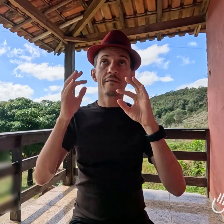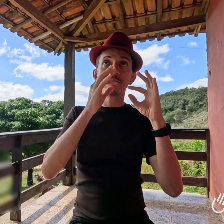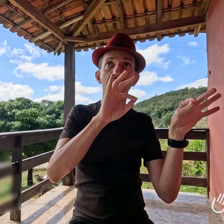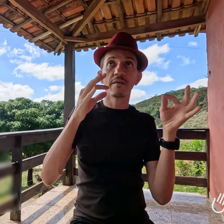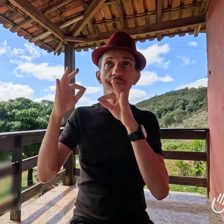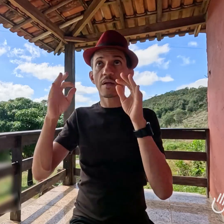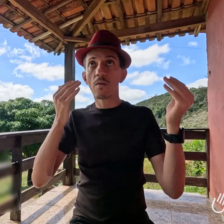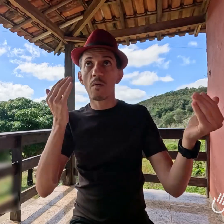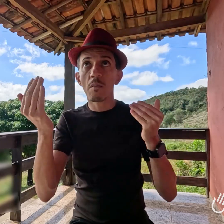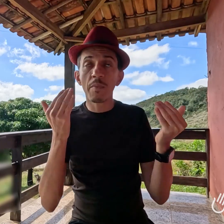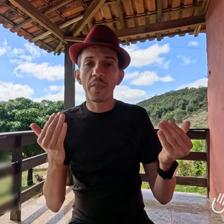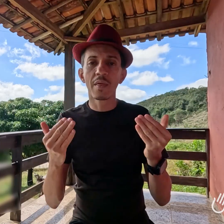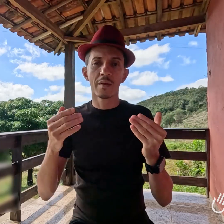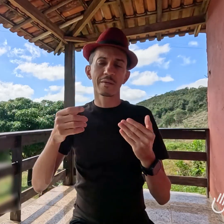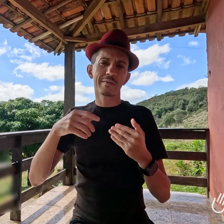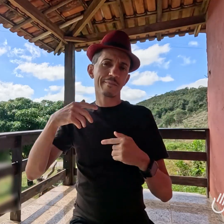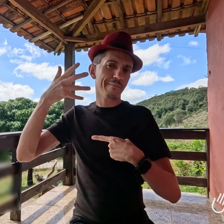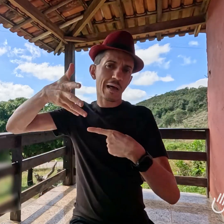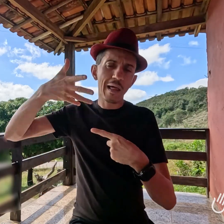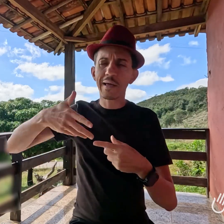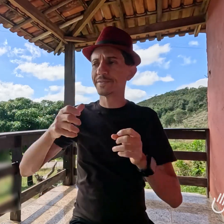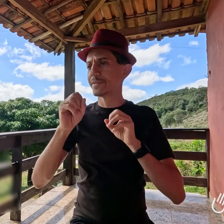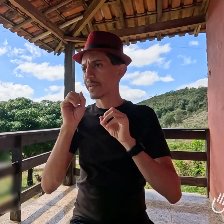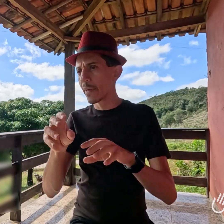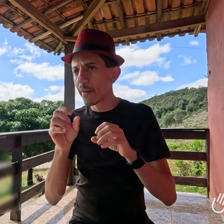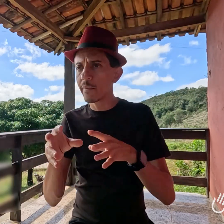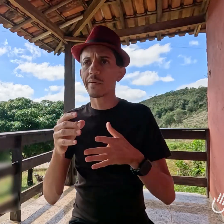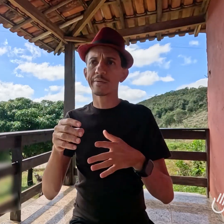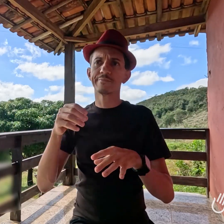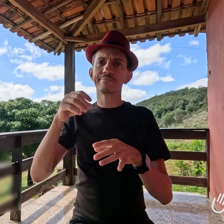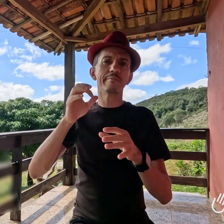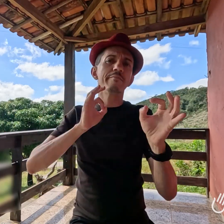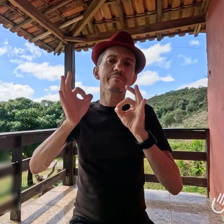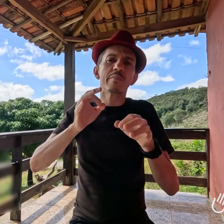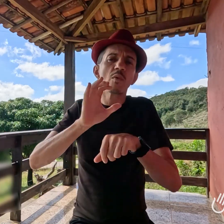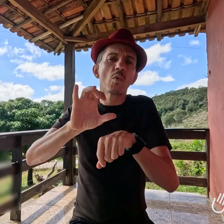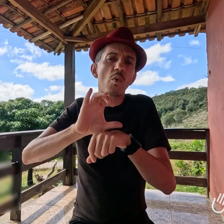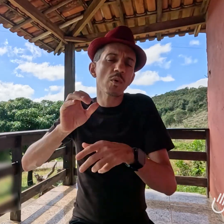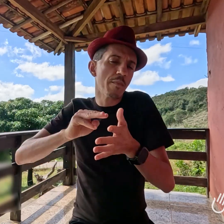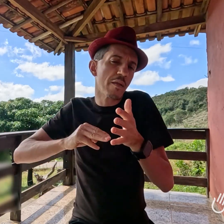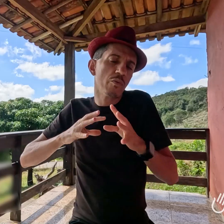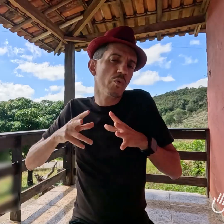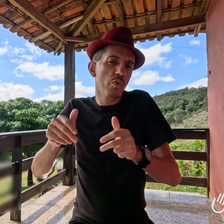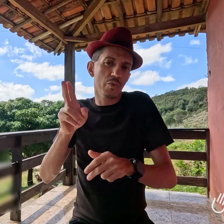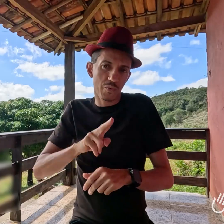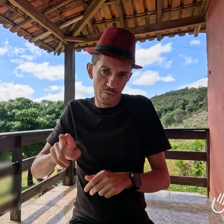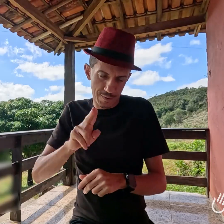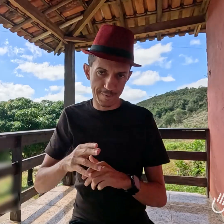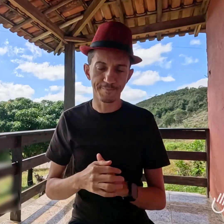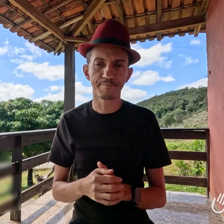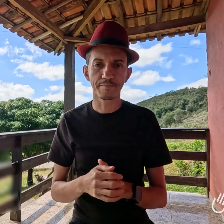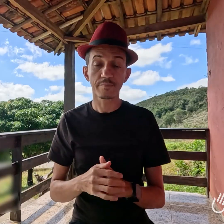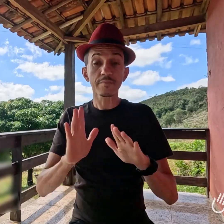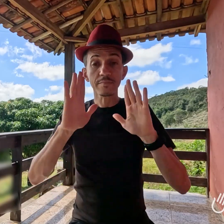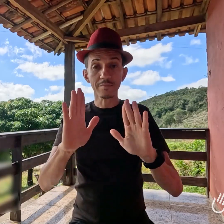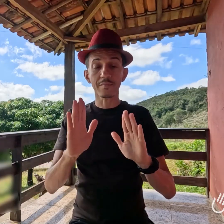precisa com muita facilidade na Libras. É muito mais fácil comparar os sinais, comparar estruturas gramaticais da